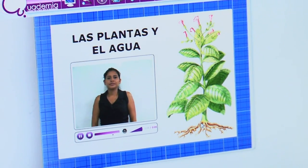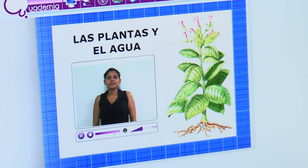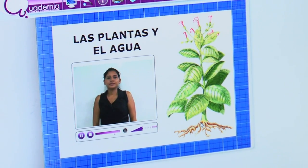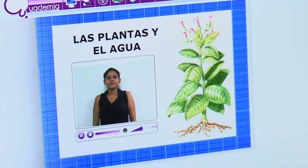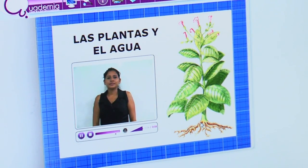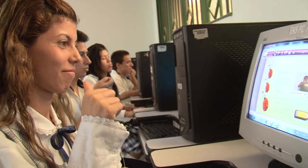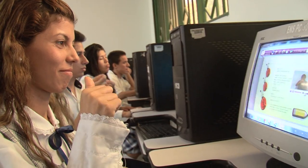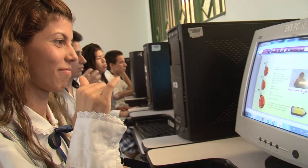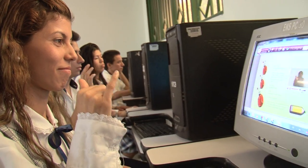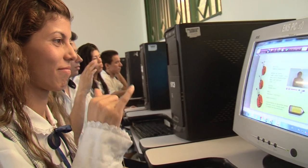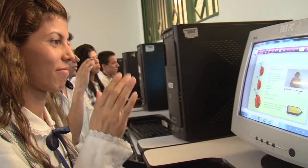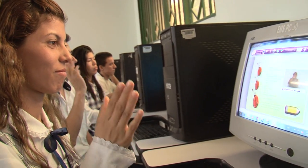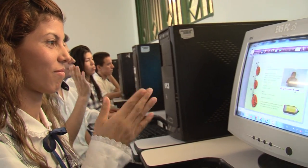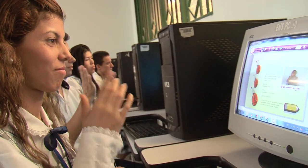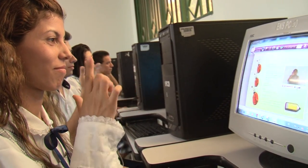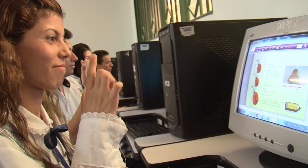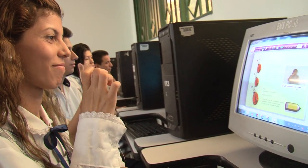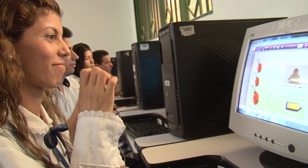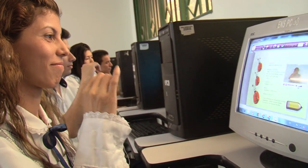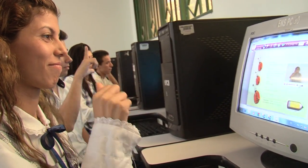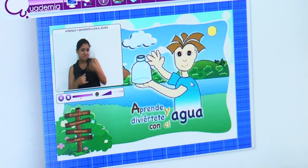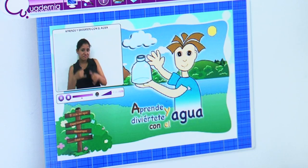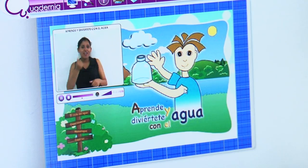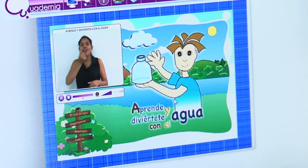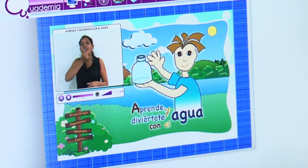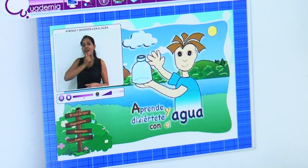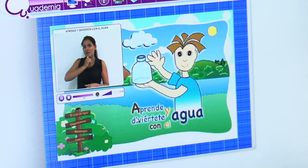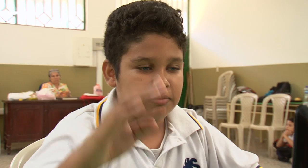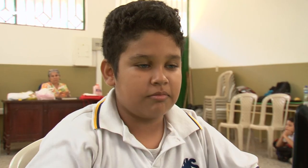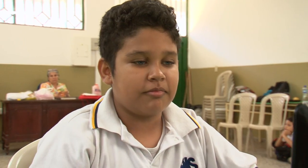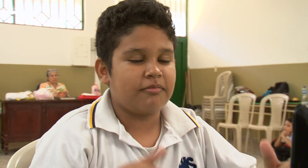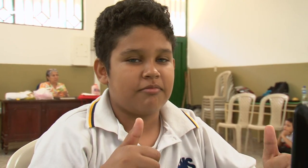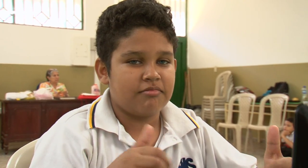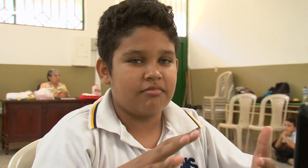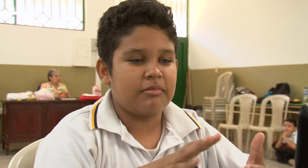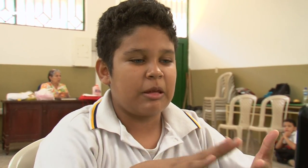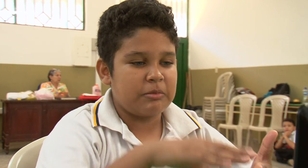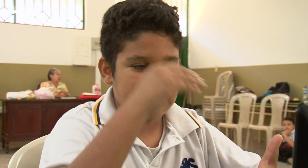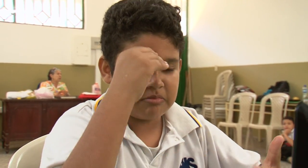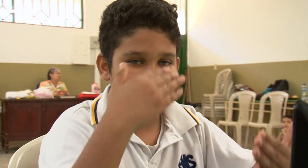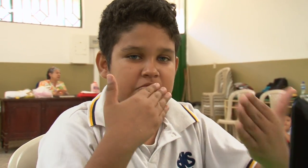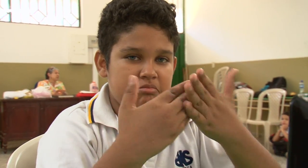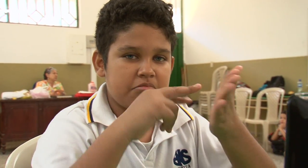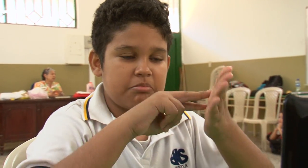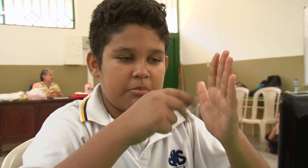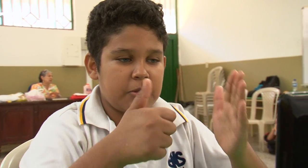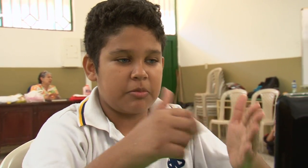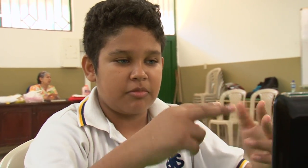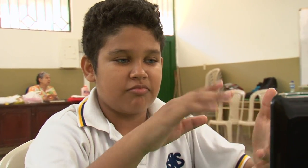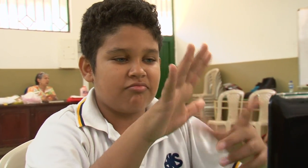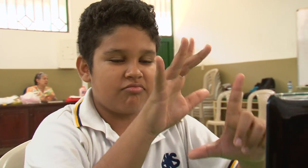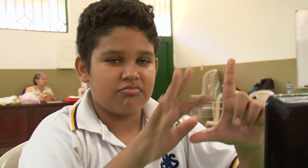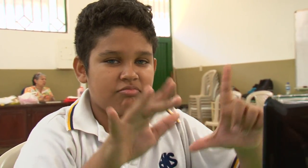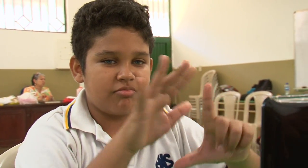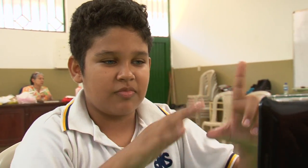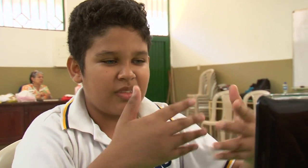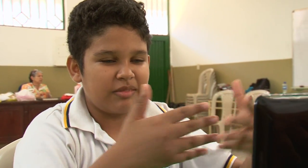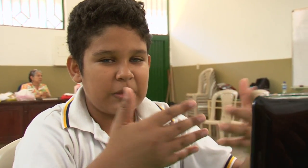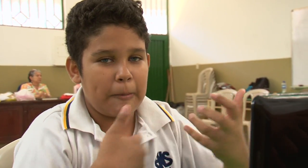señas, facilitando el aprendizaje de los estudiantes sordos. Gracias a la tecnología, puedo observar las diferentes imágenes